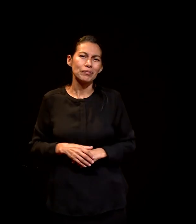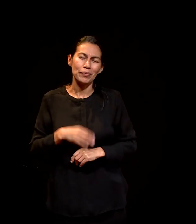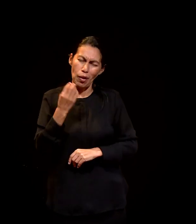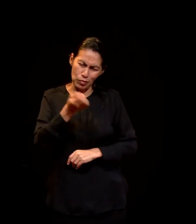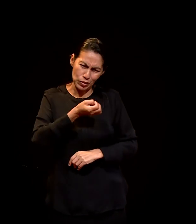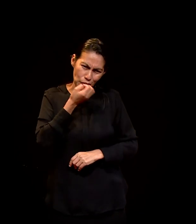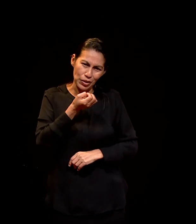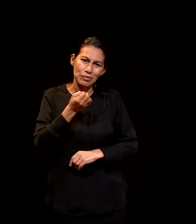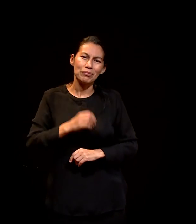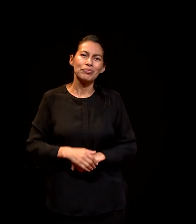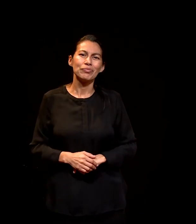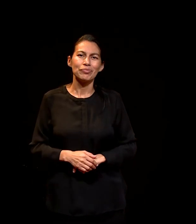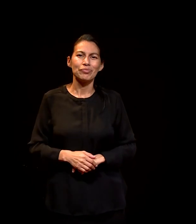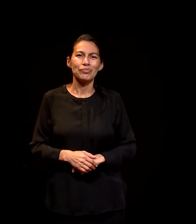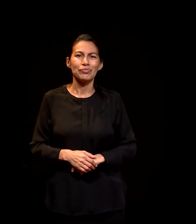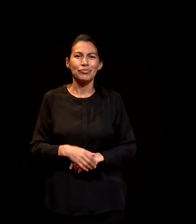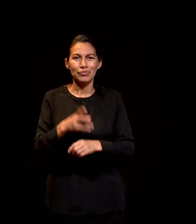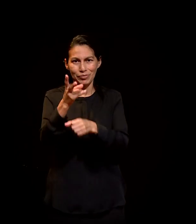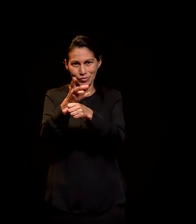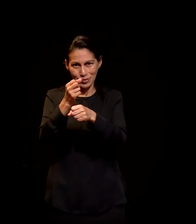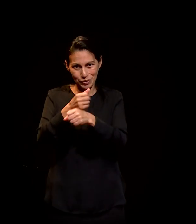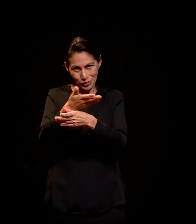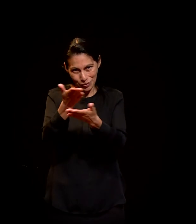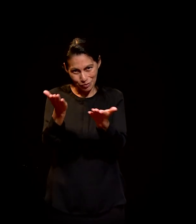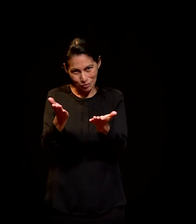la vida